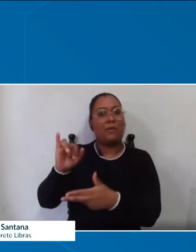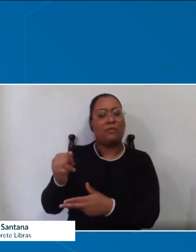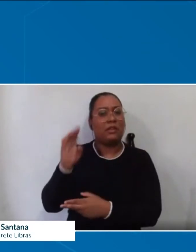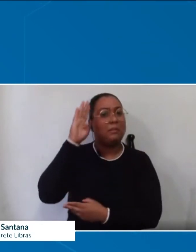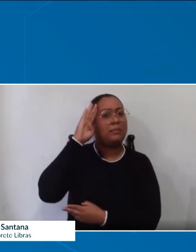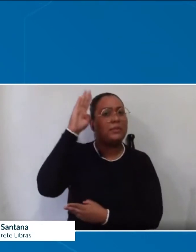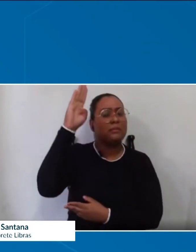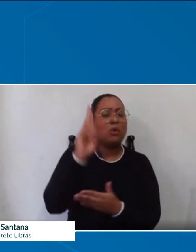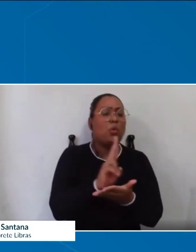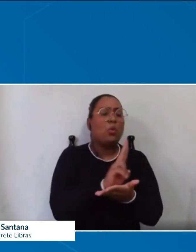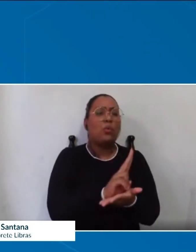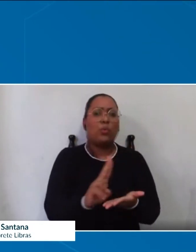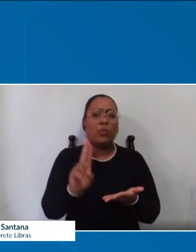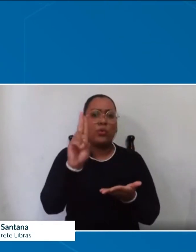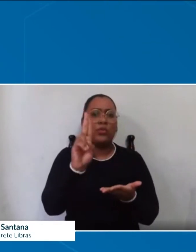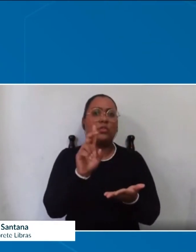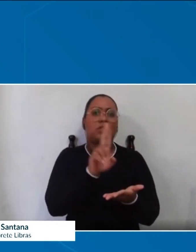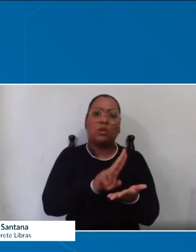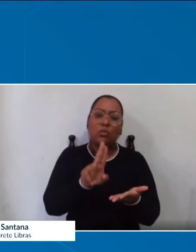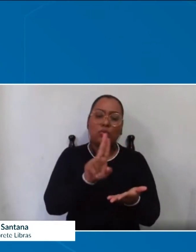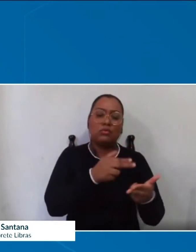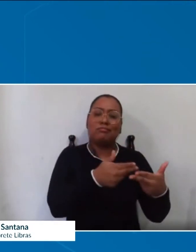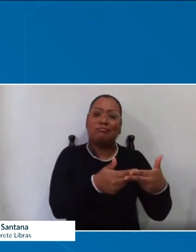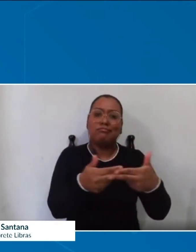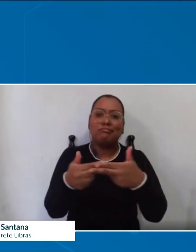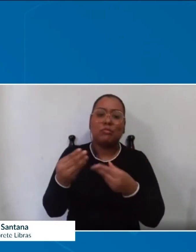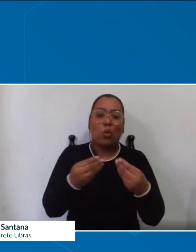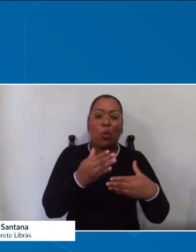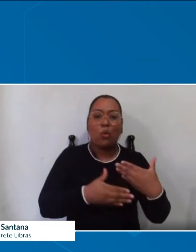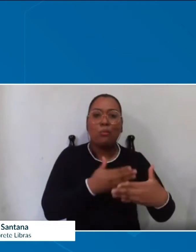é que as universidades estão desenvolvendo e como